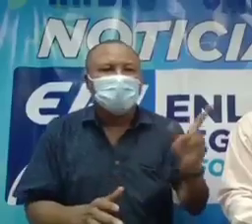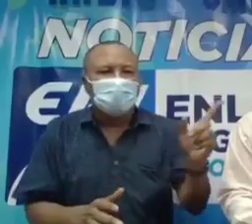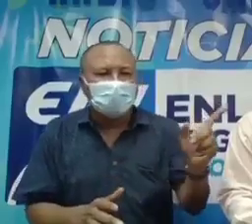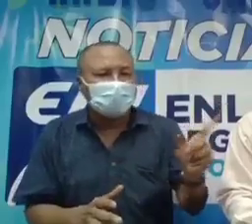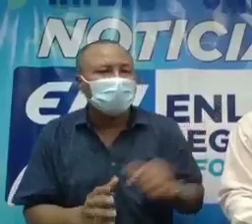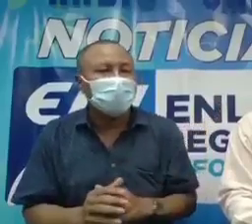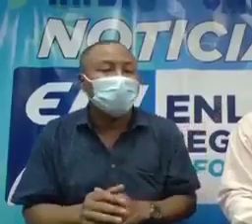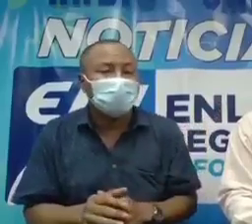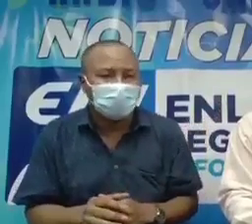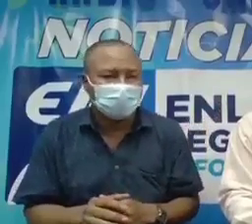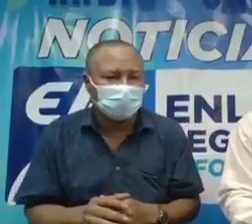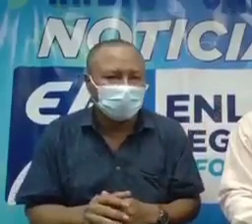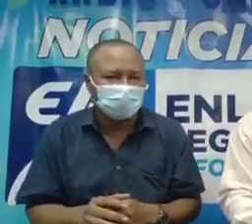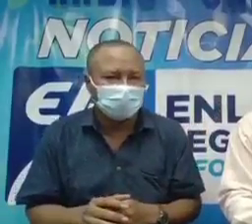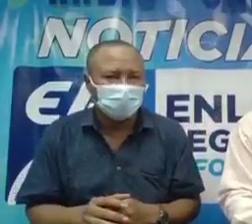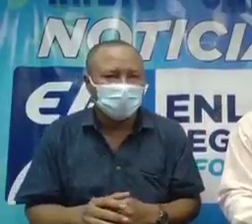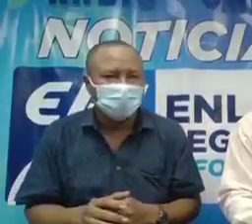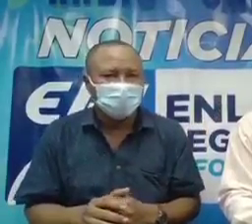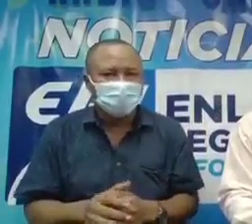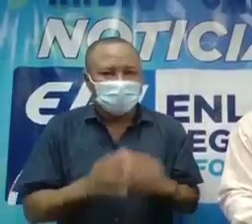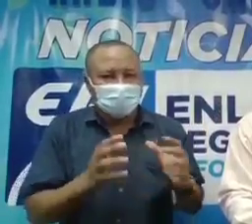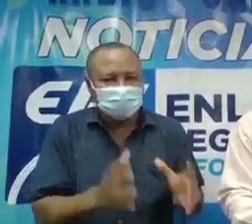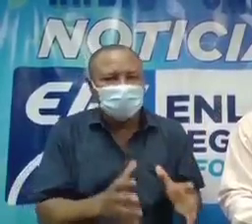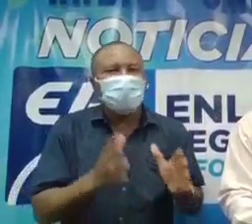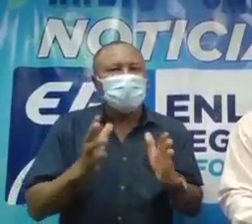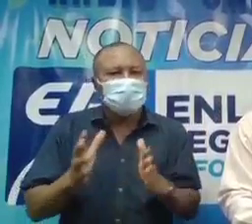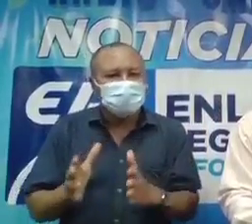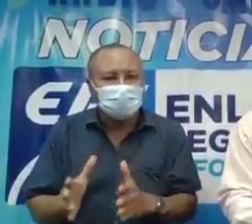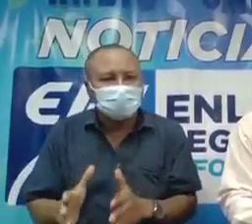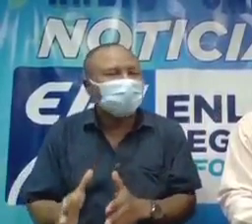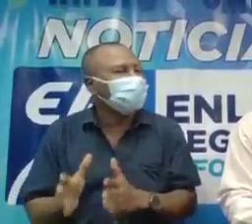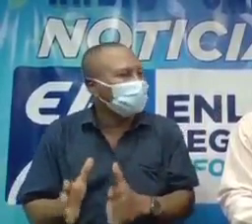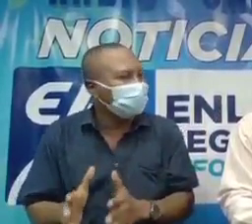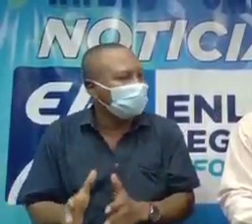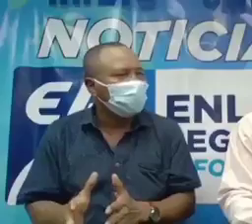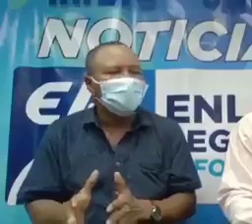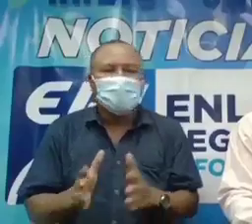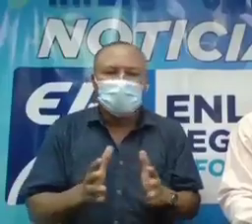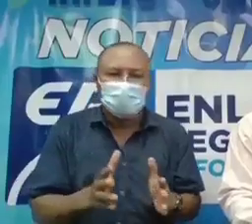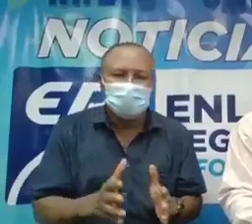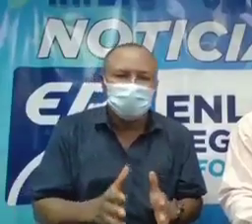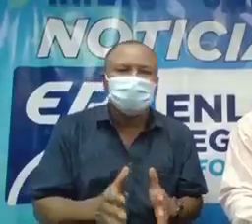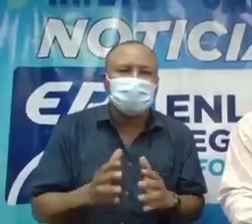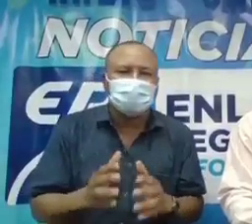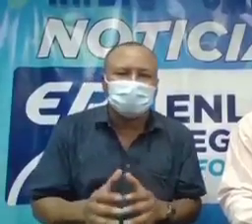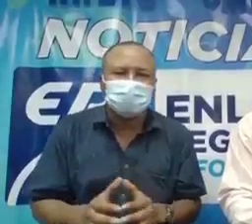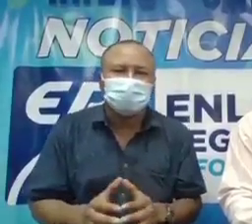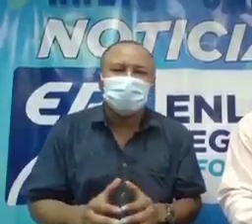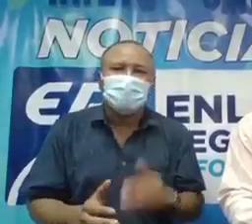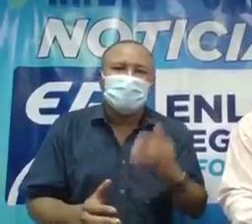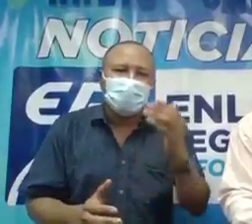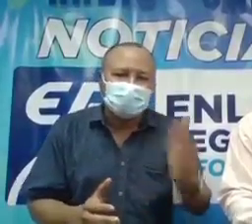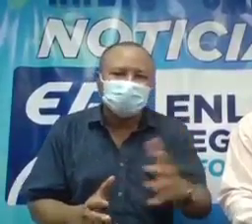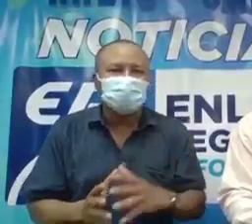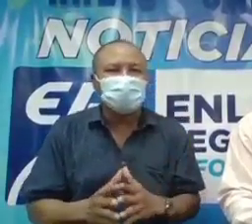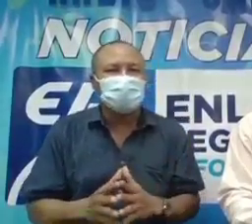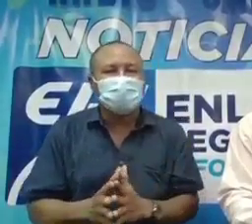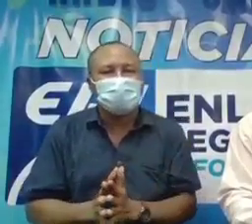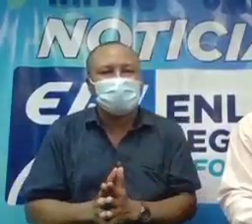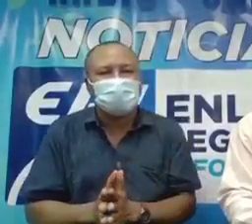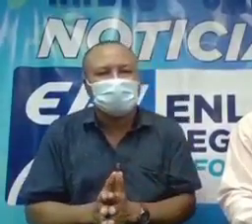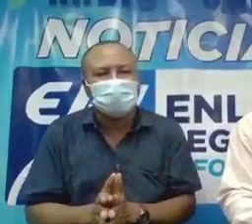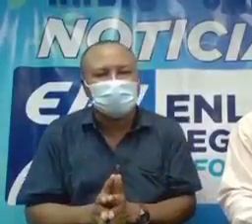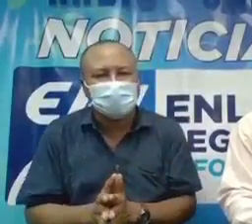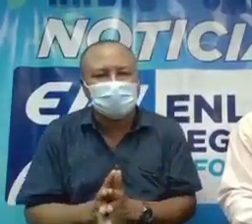jurisprudencia. Acabó de ocurrir en Río Verde. Allí se acaba de elegir a la vicealcaldesa. ¿Acaso